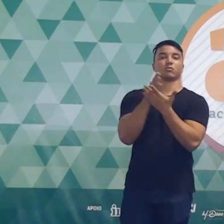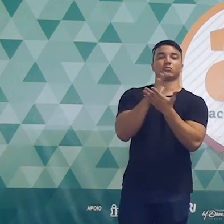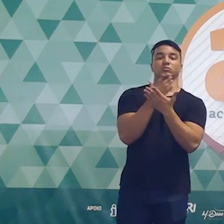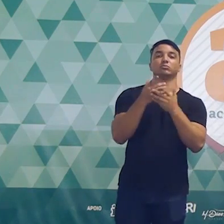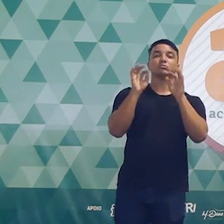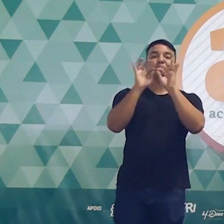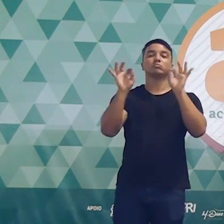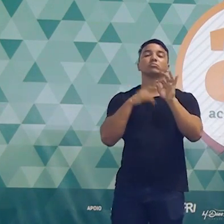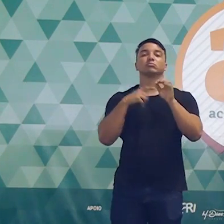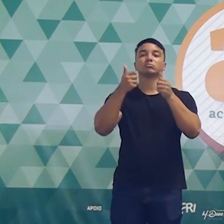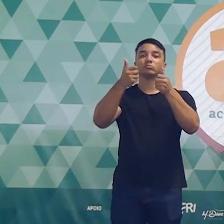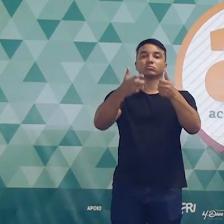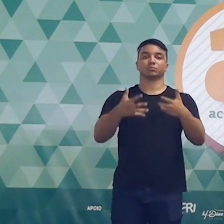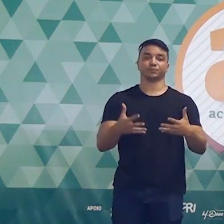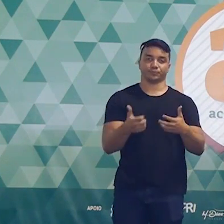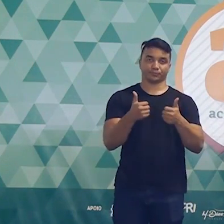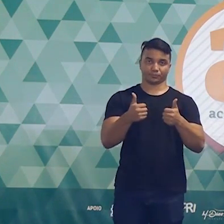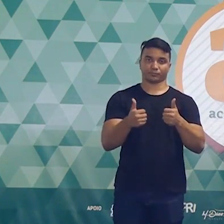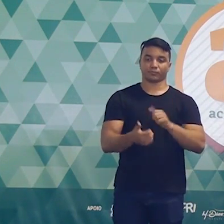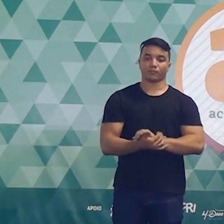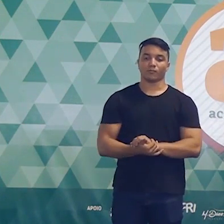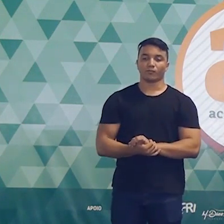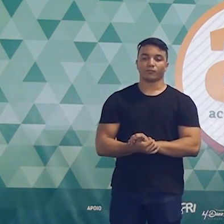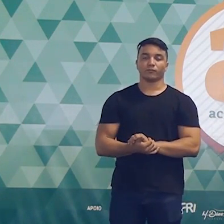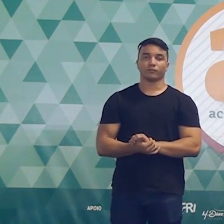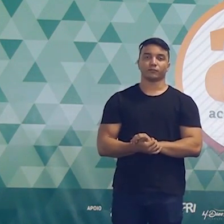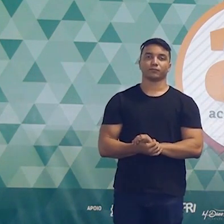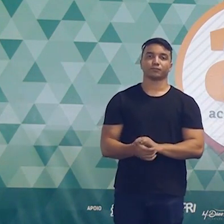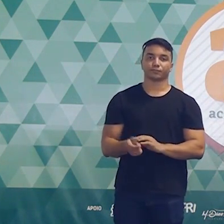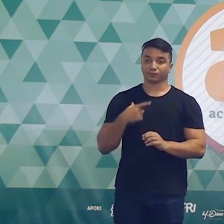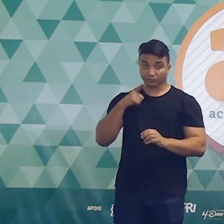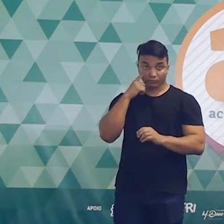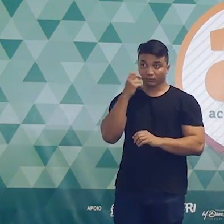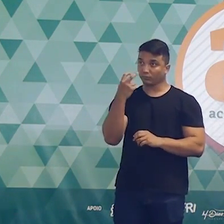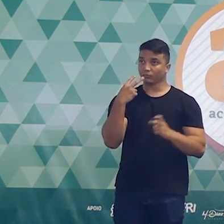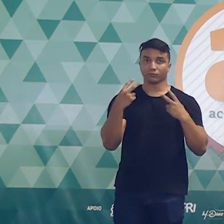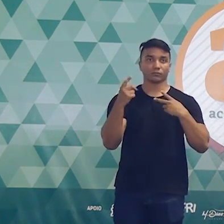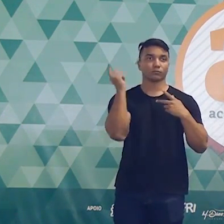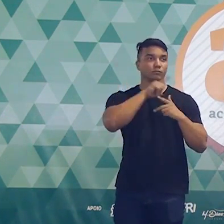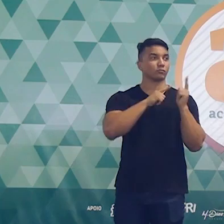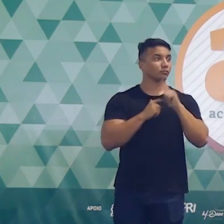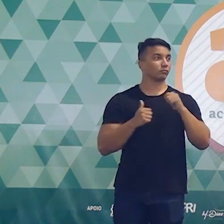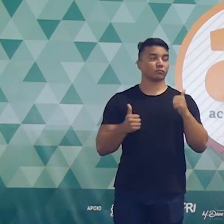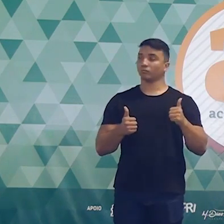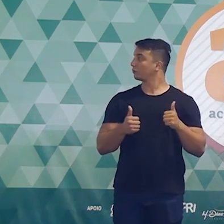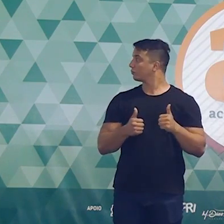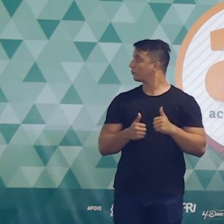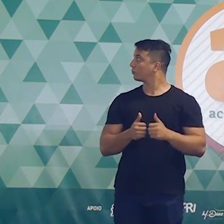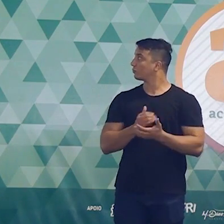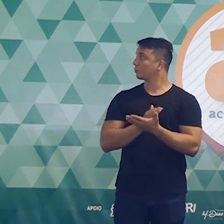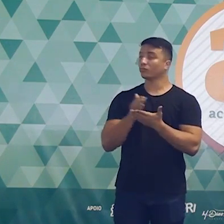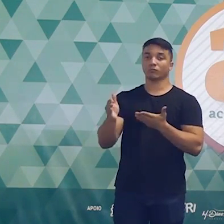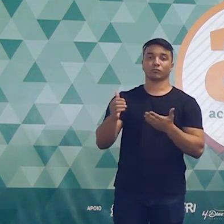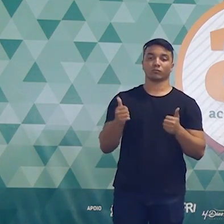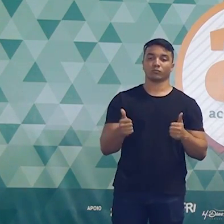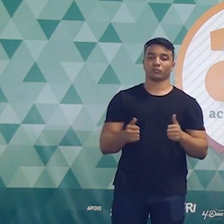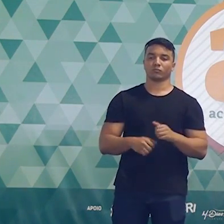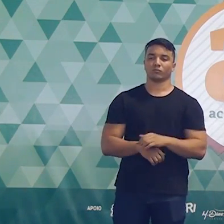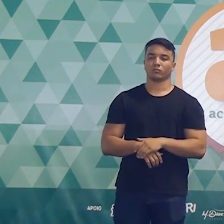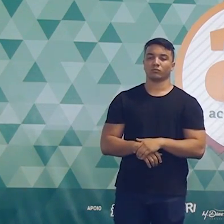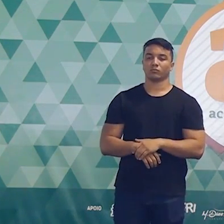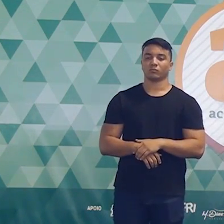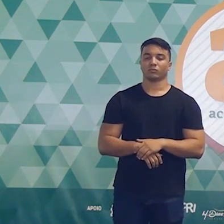desse uma olhadinha aqui nessas telas. Vocês estão acompanhando ao redor? Todo mundo está ok aí? Todo mundo está vendo? Podemos começar?